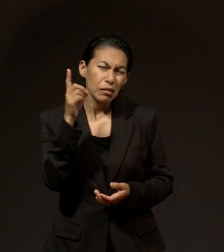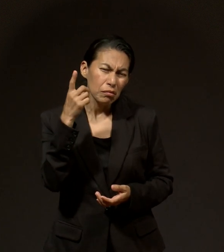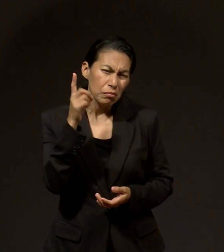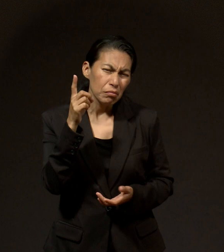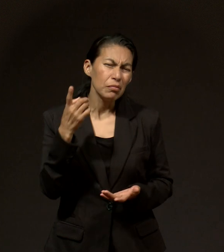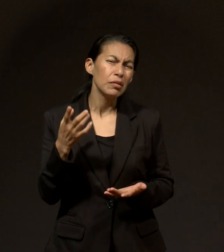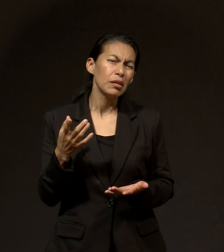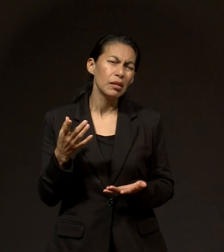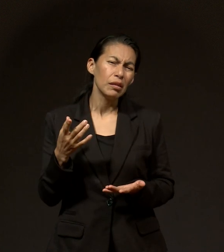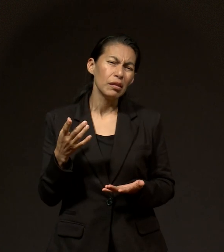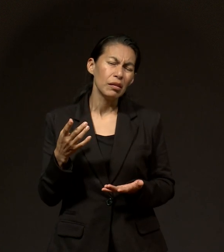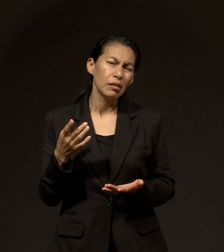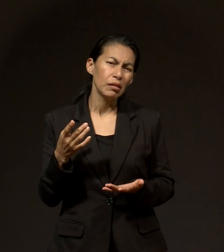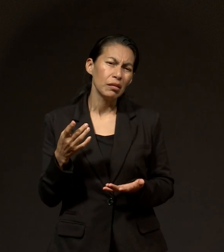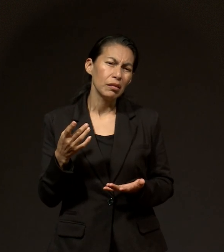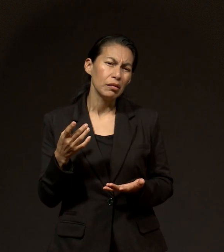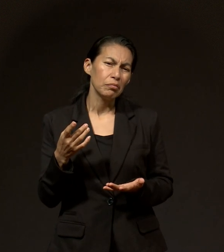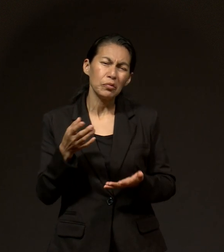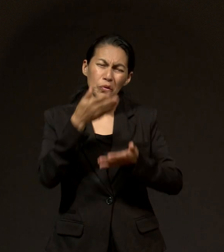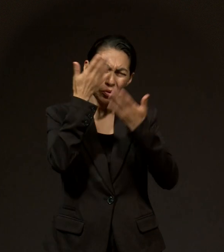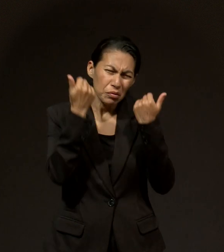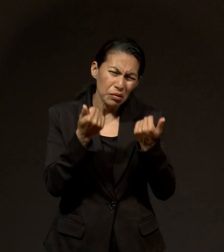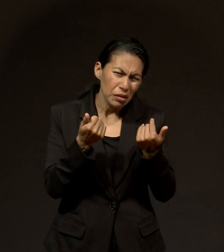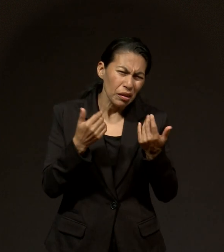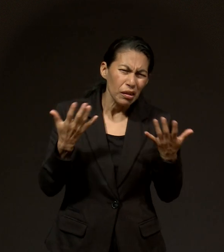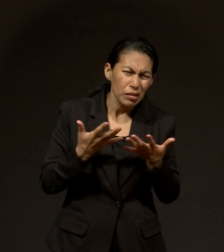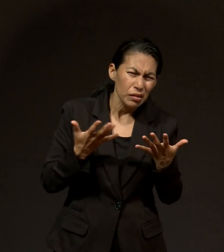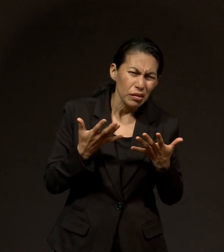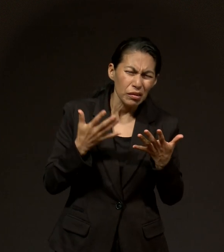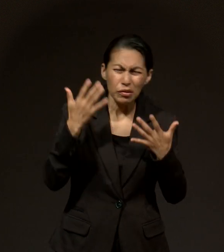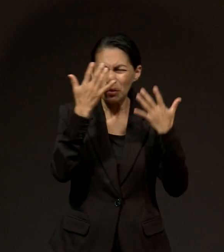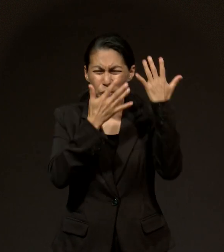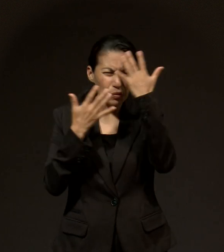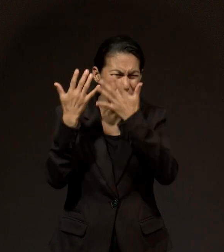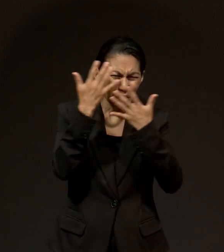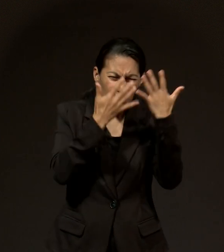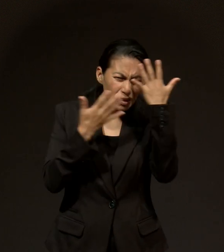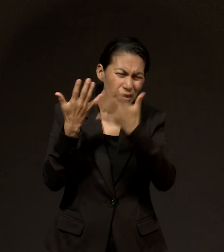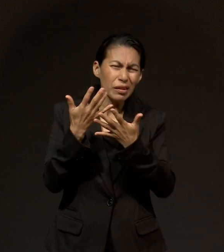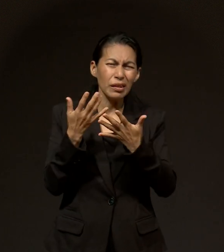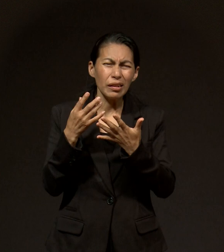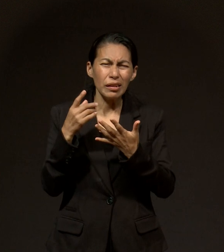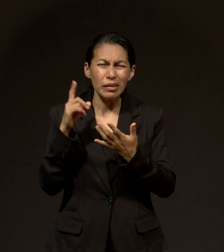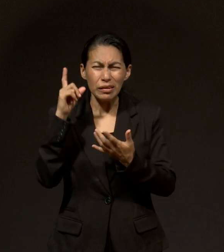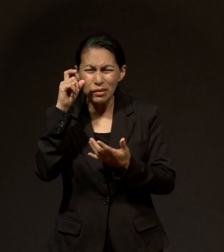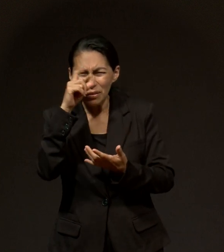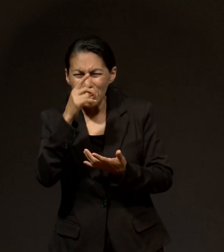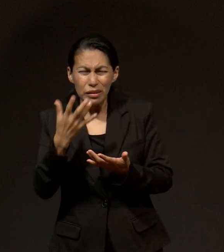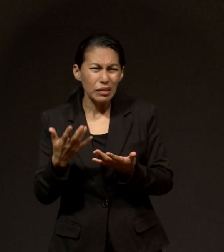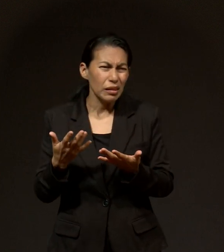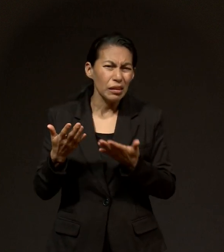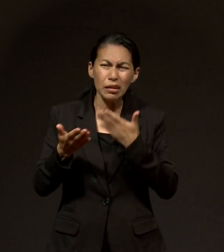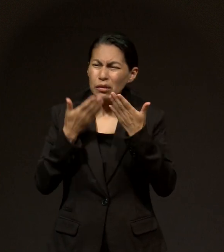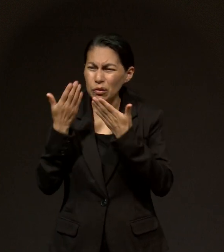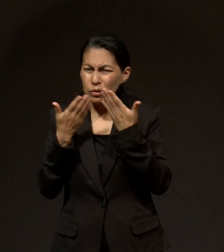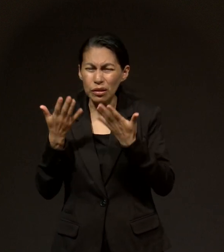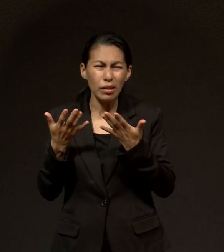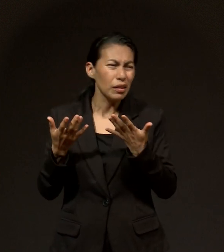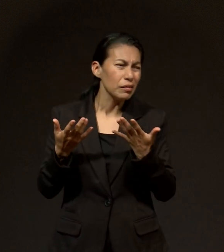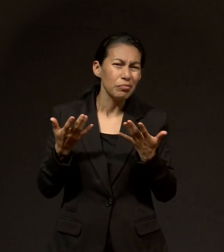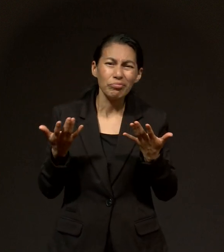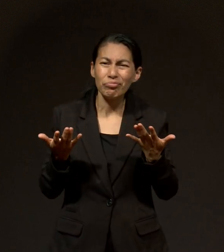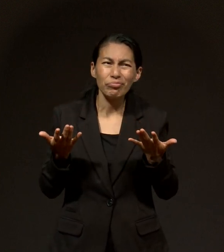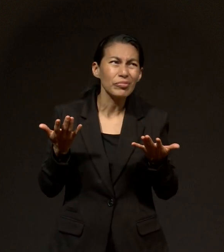no sabía qué estudiar. Y me sentía confundida, no sabía qué estudiar después,